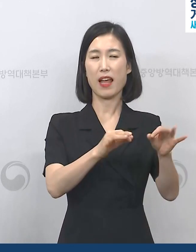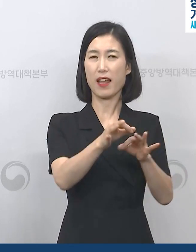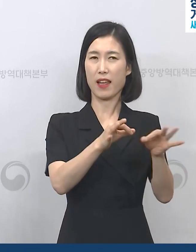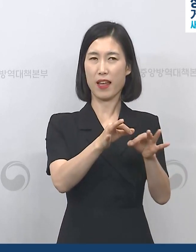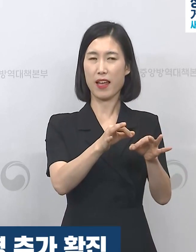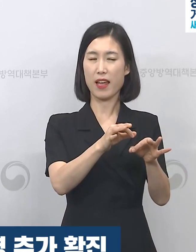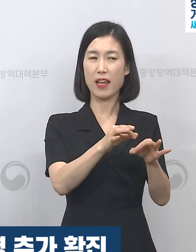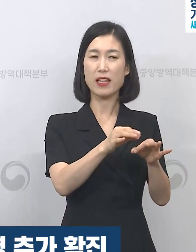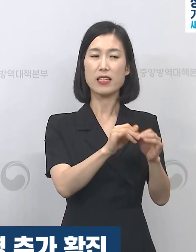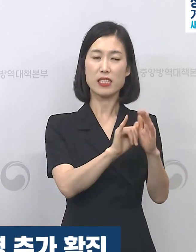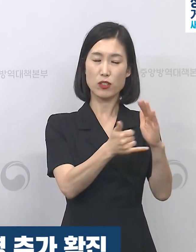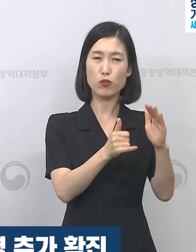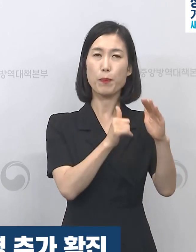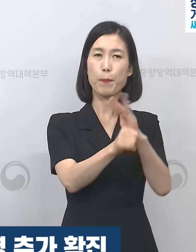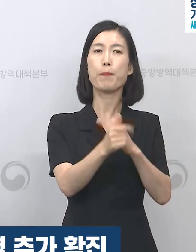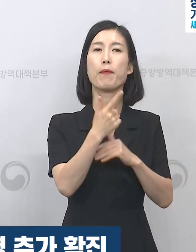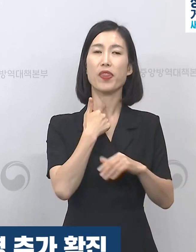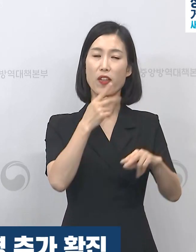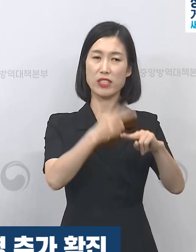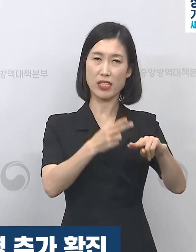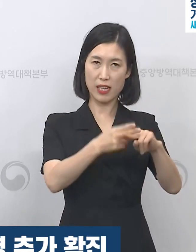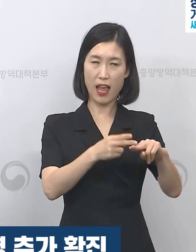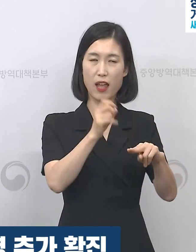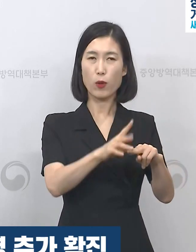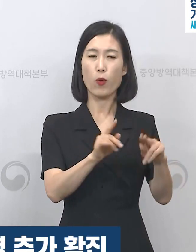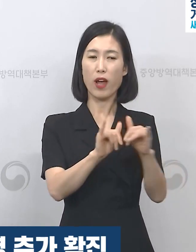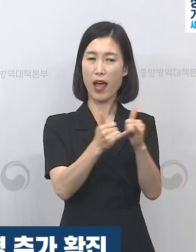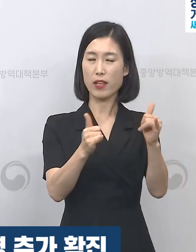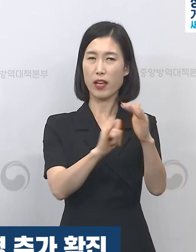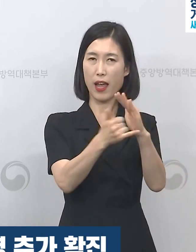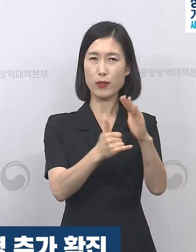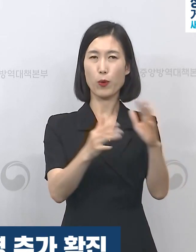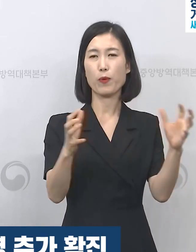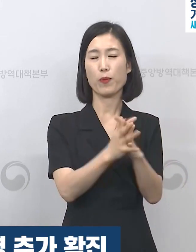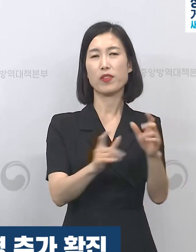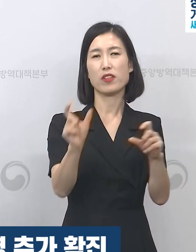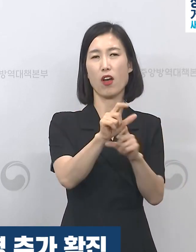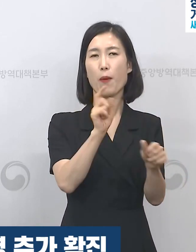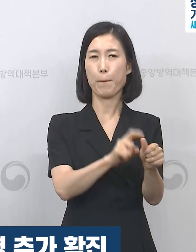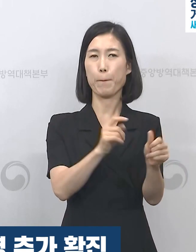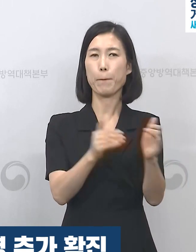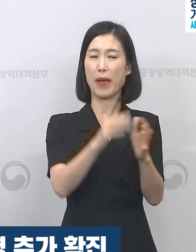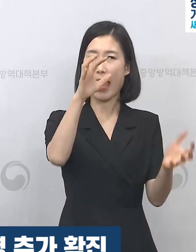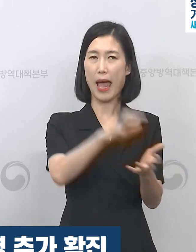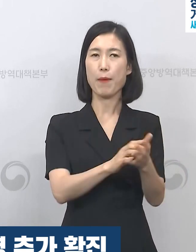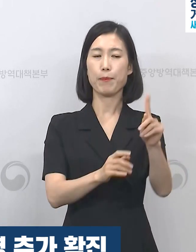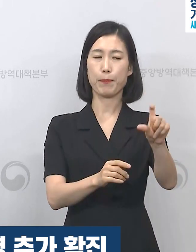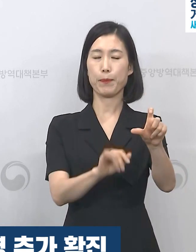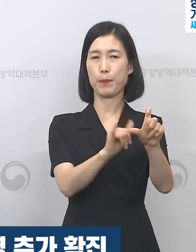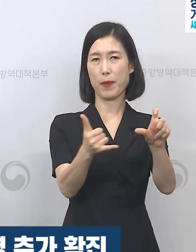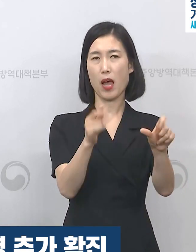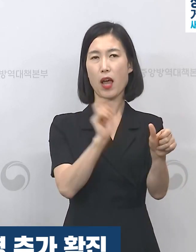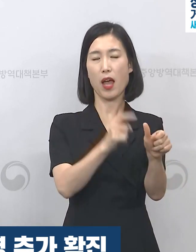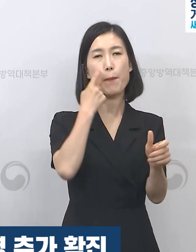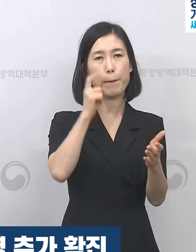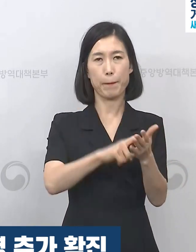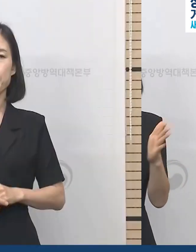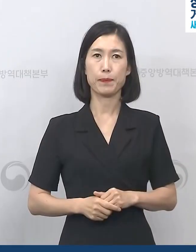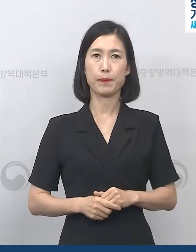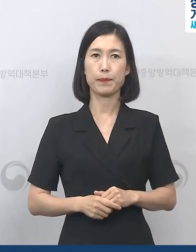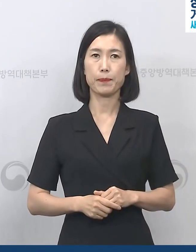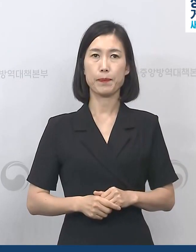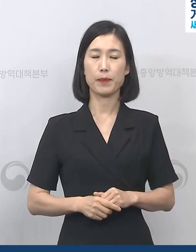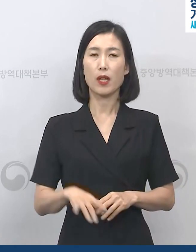방문한 식당의 방문자와 그 가족 3명이 추가로 확진되어 총 15명이 확인되었습니다.